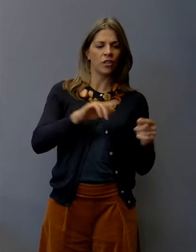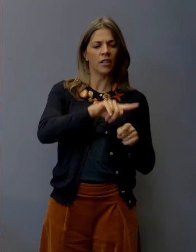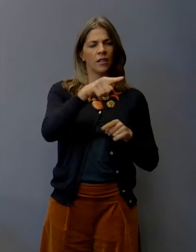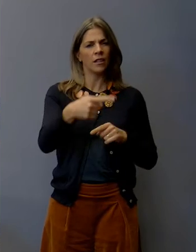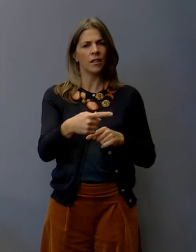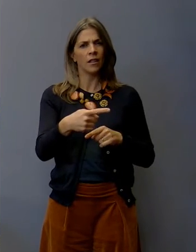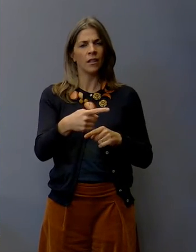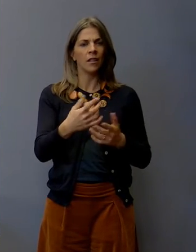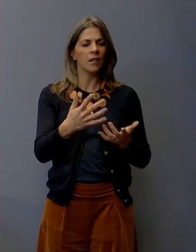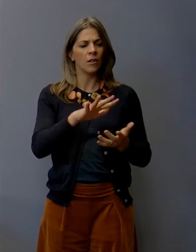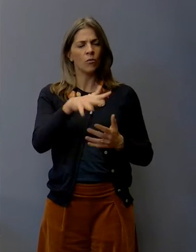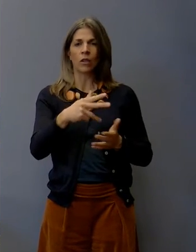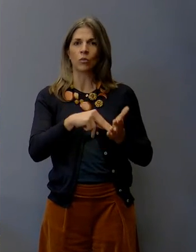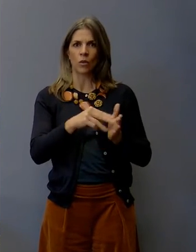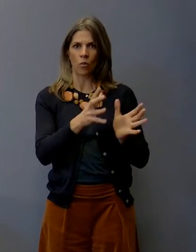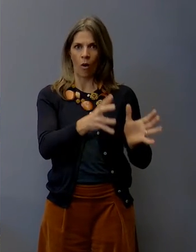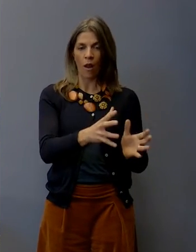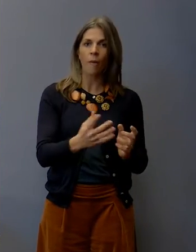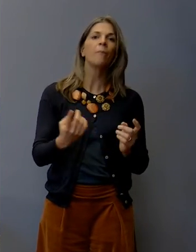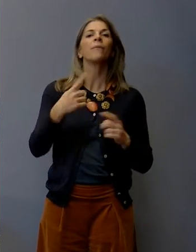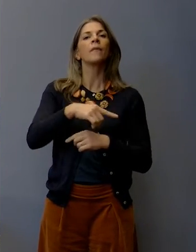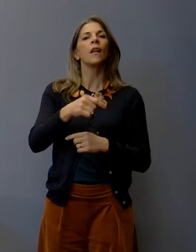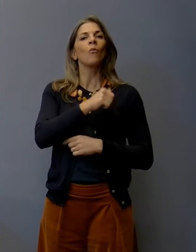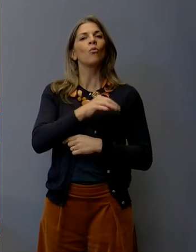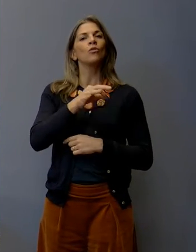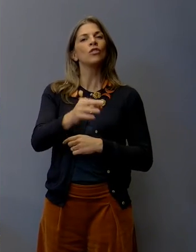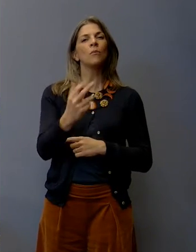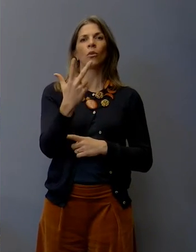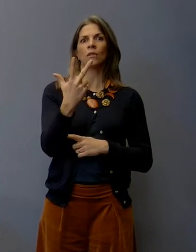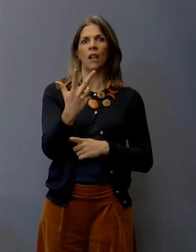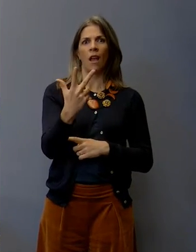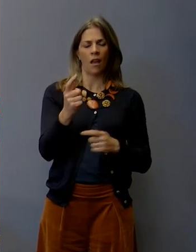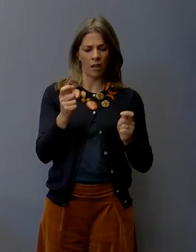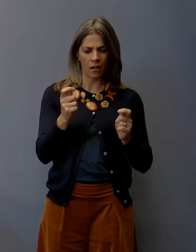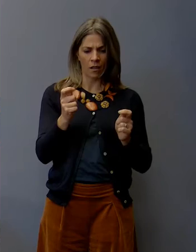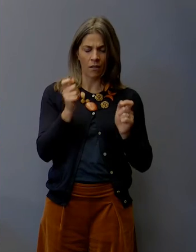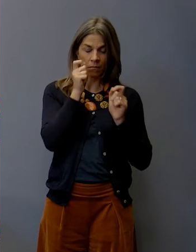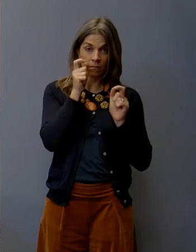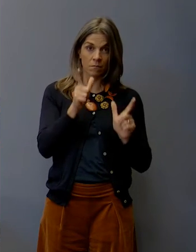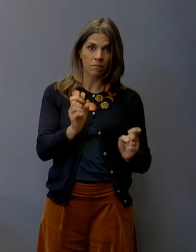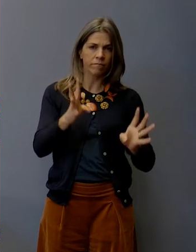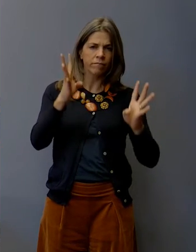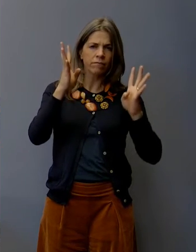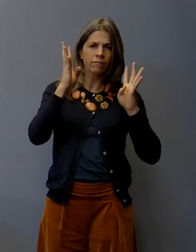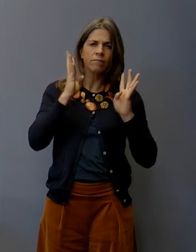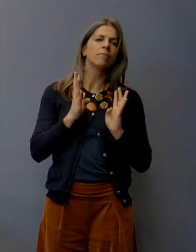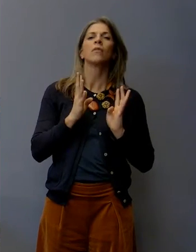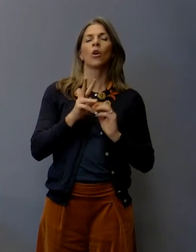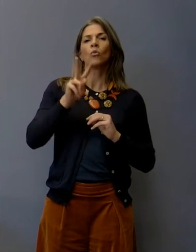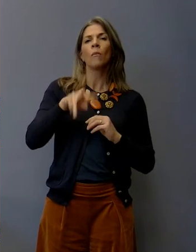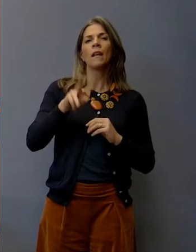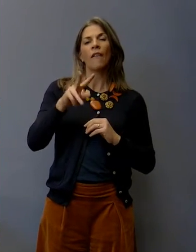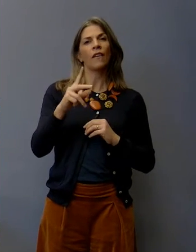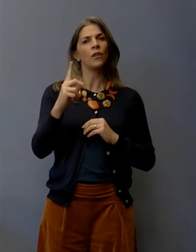una roba veramente è una roba paradossale per non usare un altro termine il municipio iii nel 2021